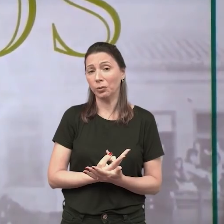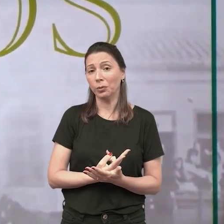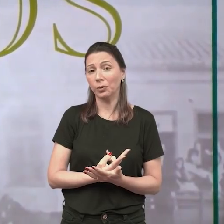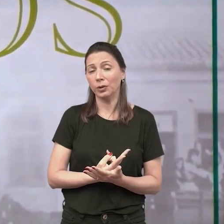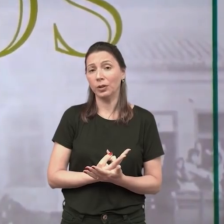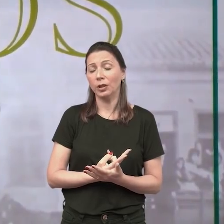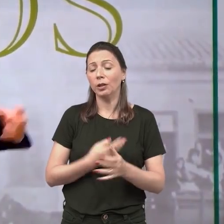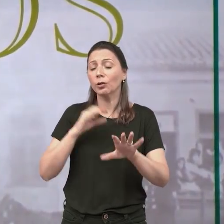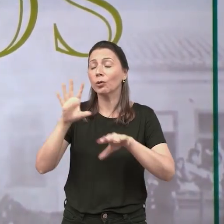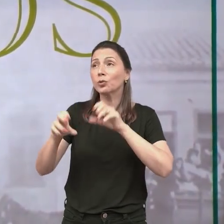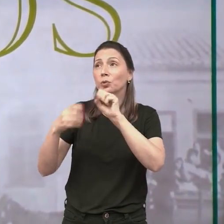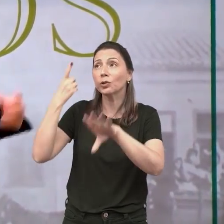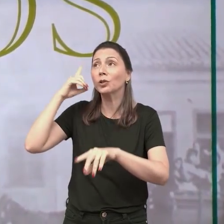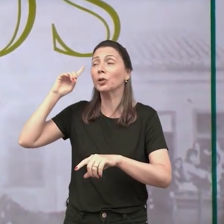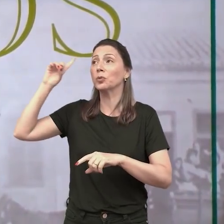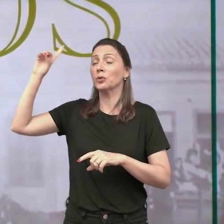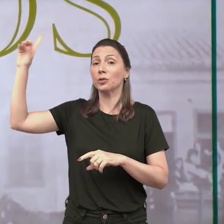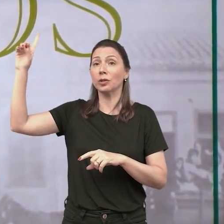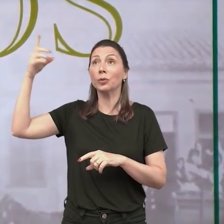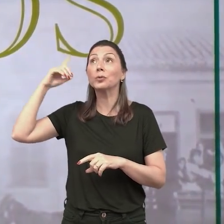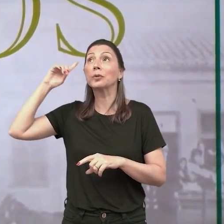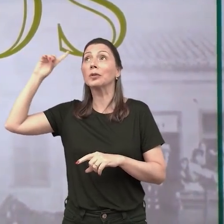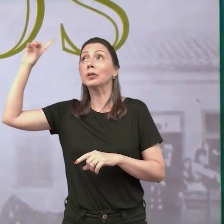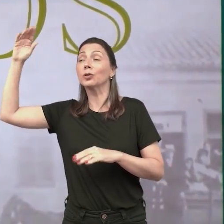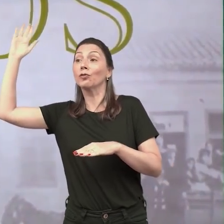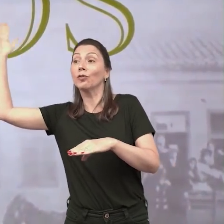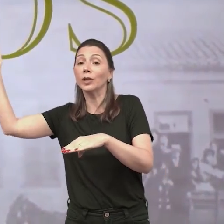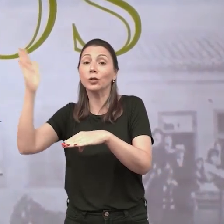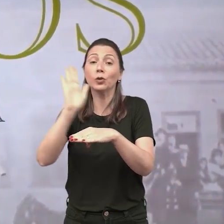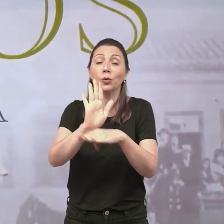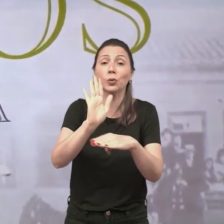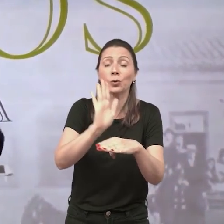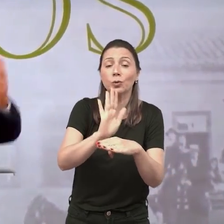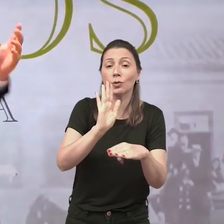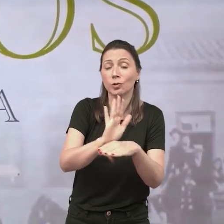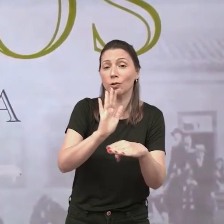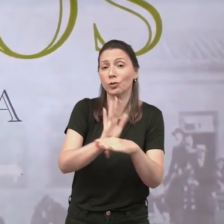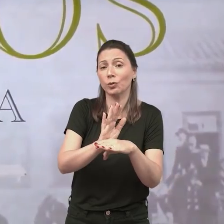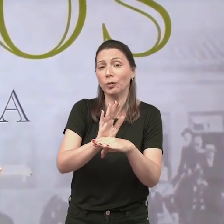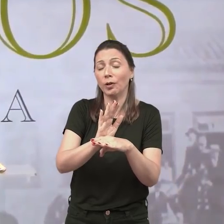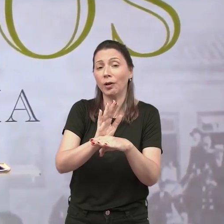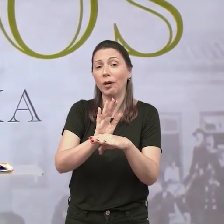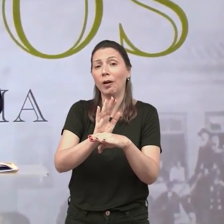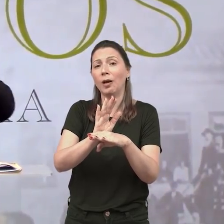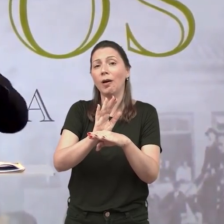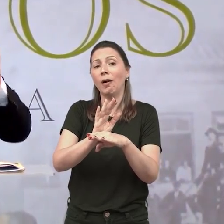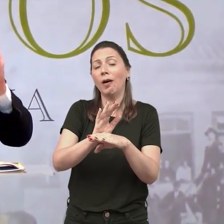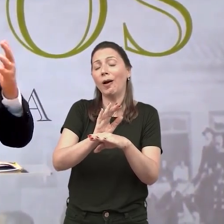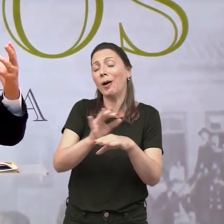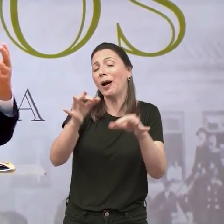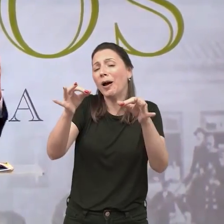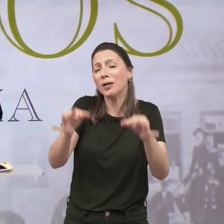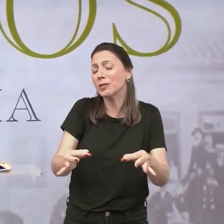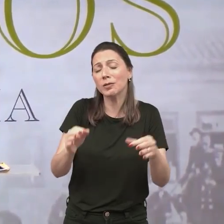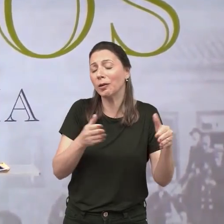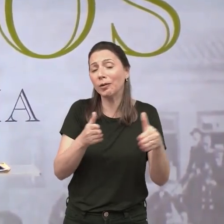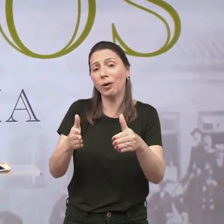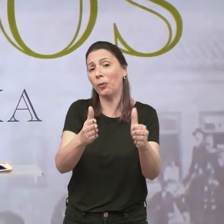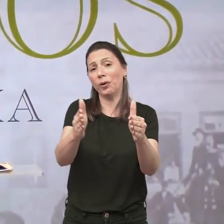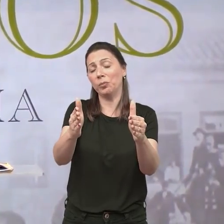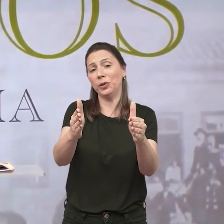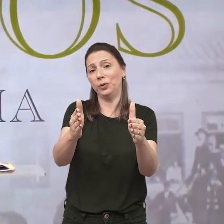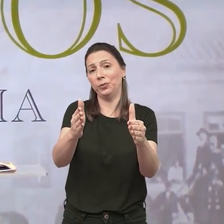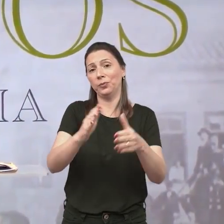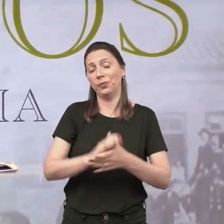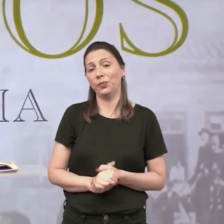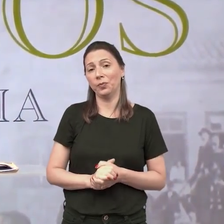vai ajudar você a resolver aquela situação. Porque o que Deus quer é